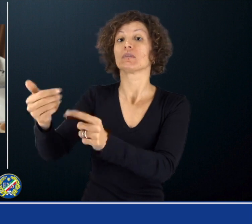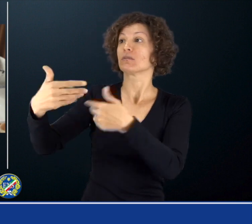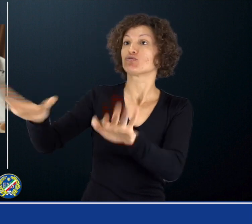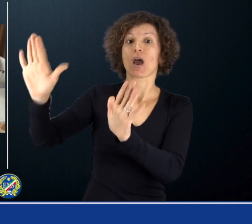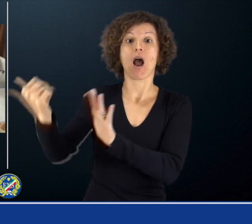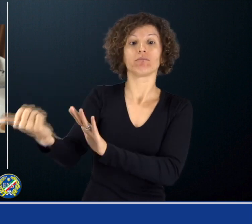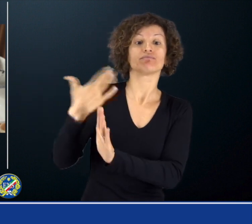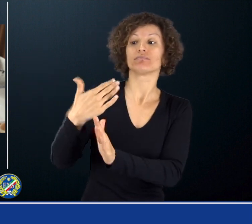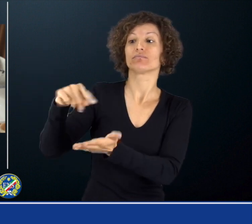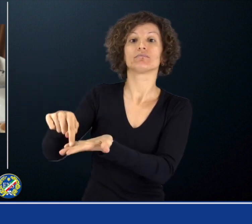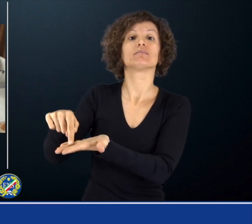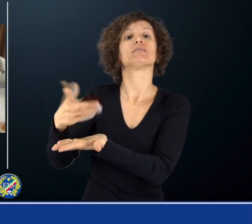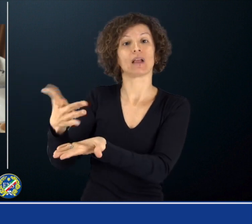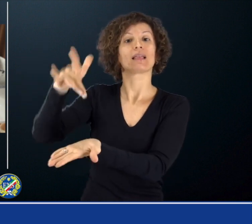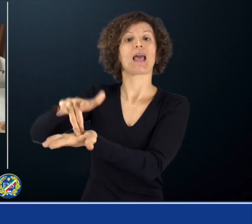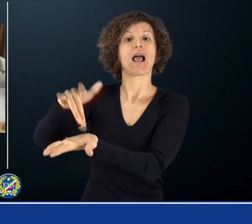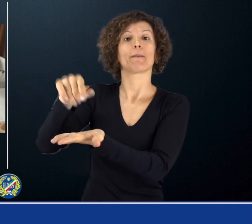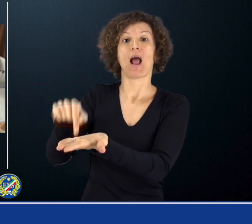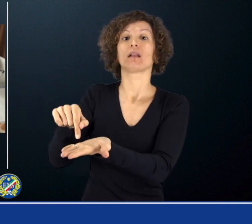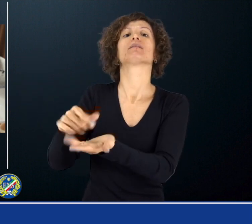sarà rilasciata l'apposita istanza telematica.